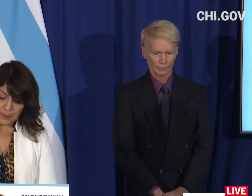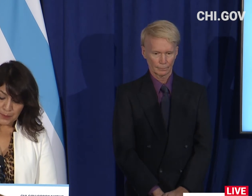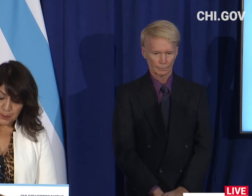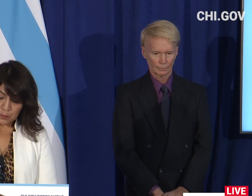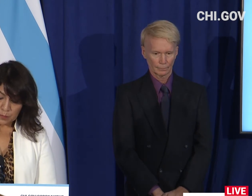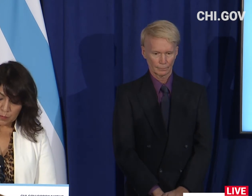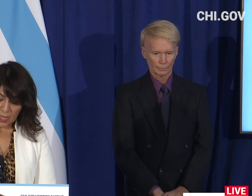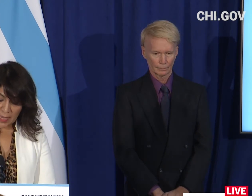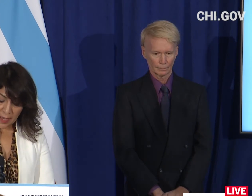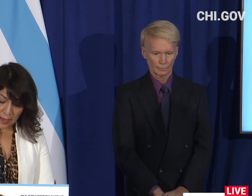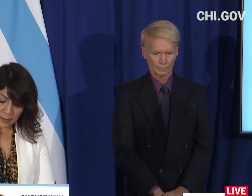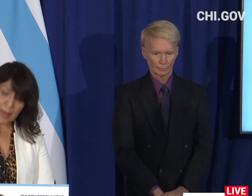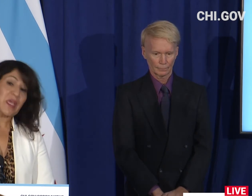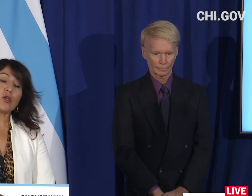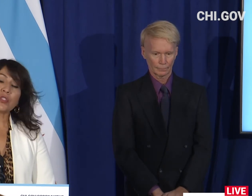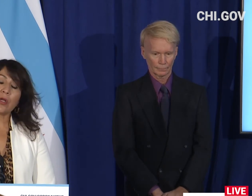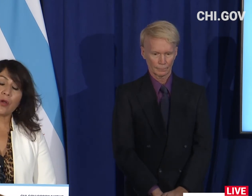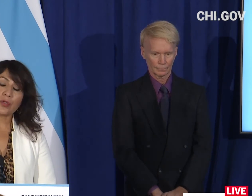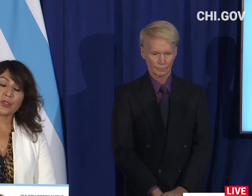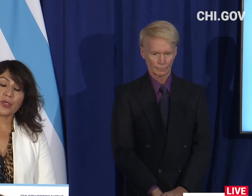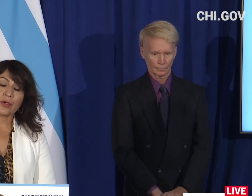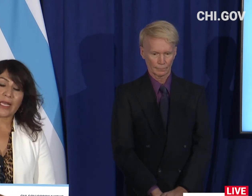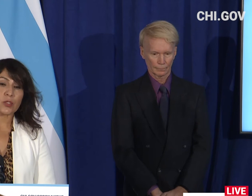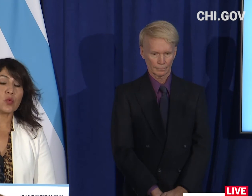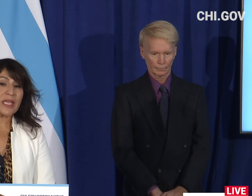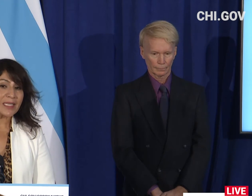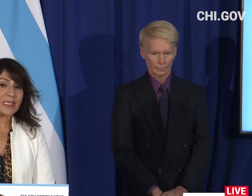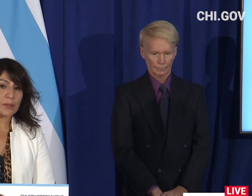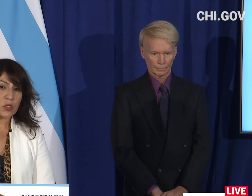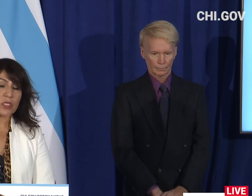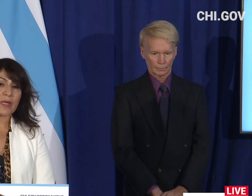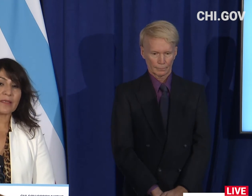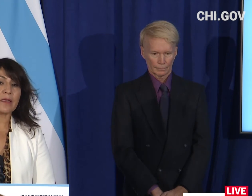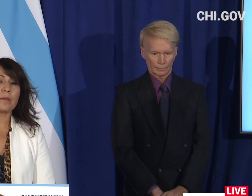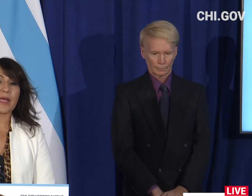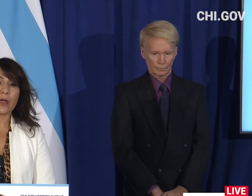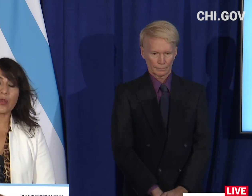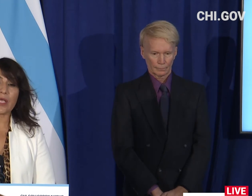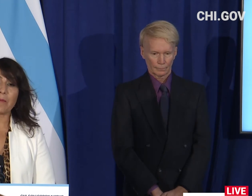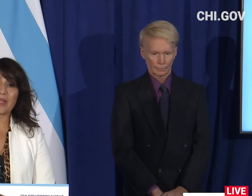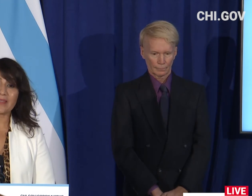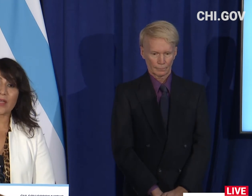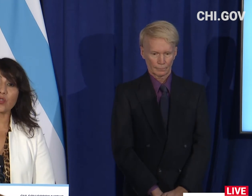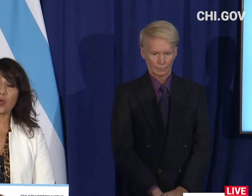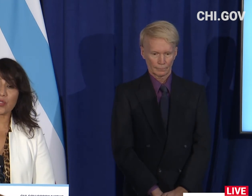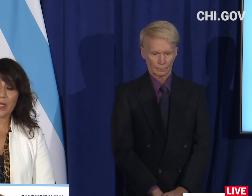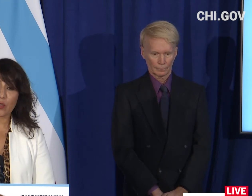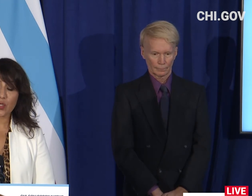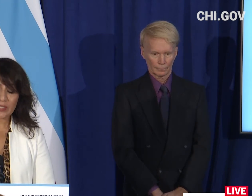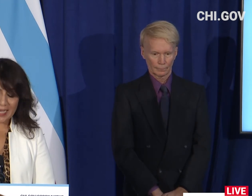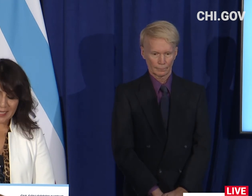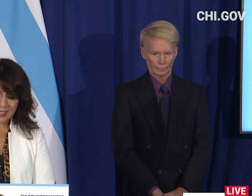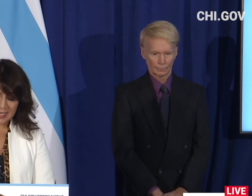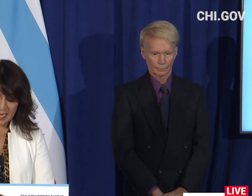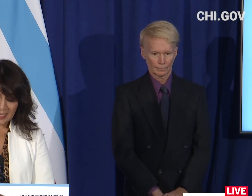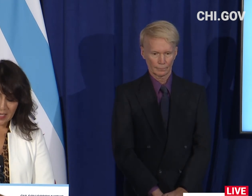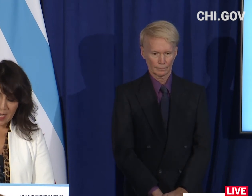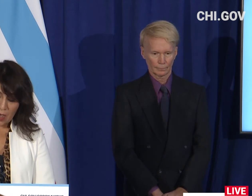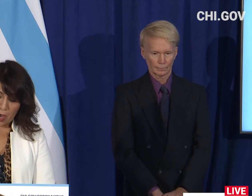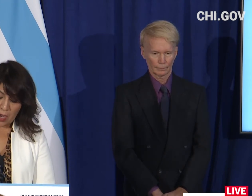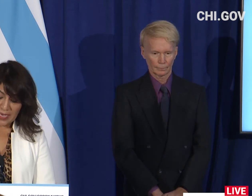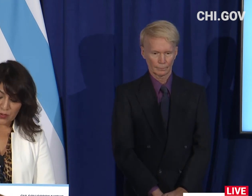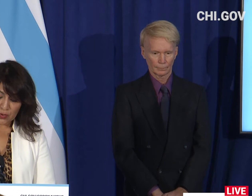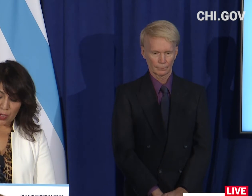harán también las únicas excepciones van a ser para los empresarios o los negocios